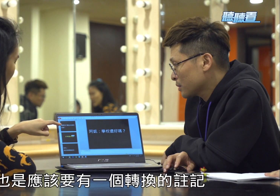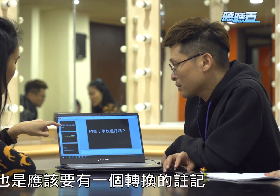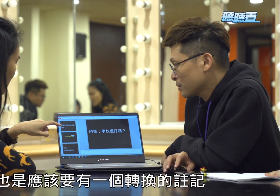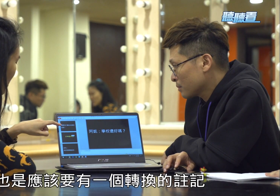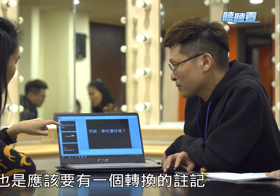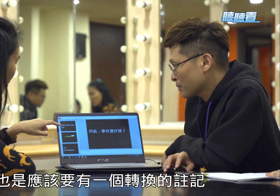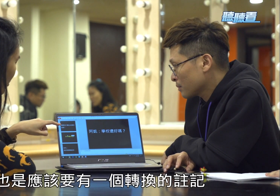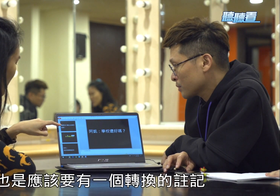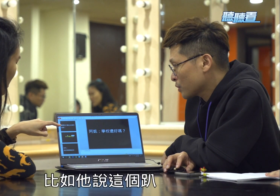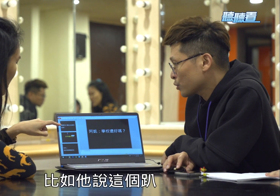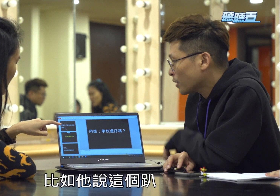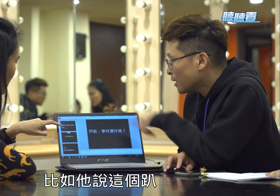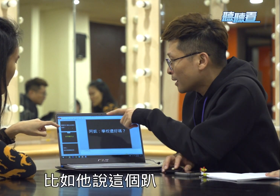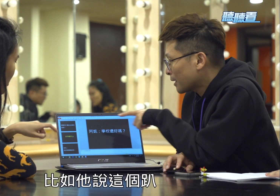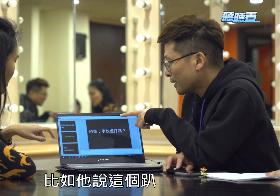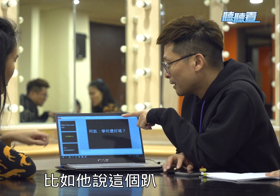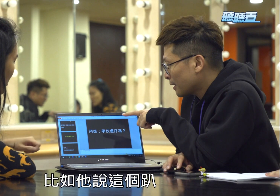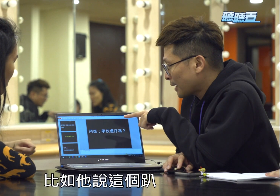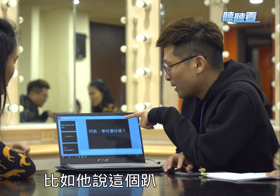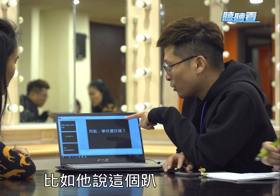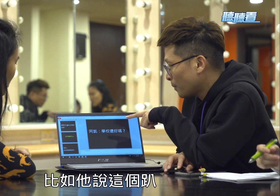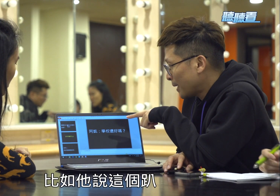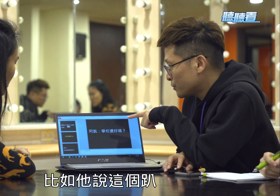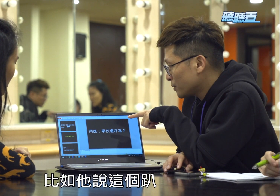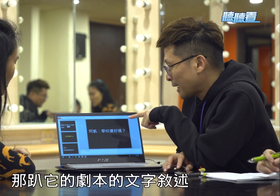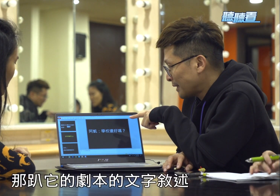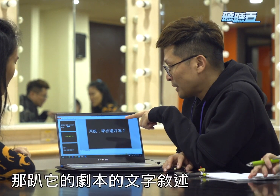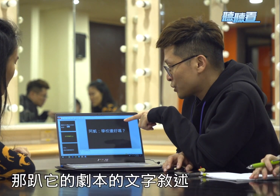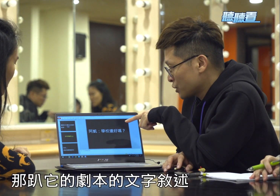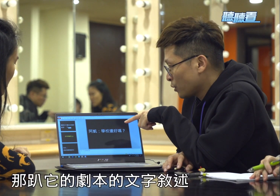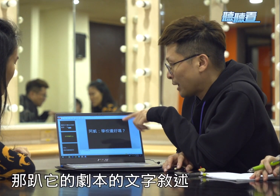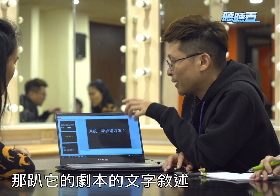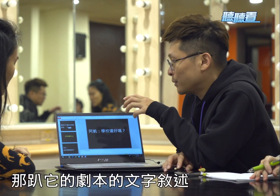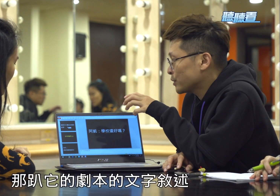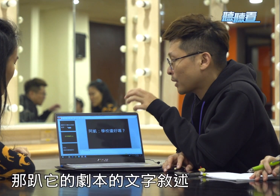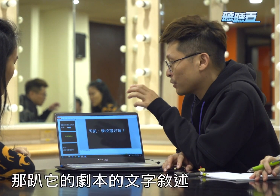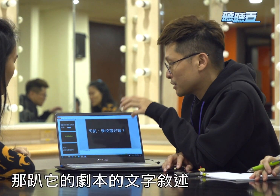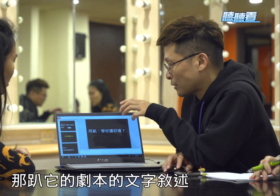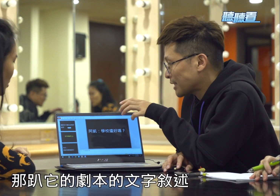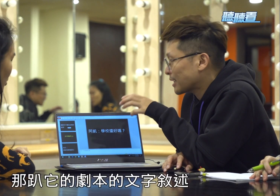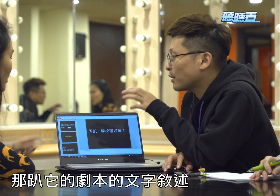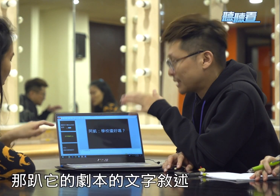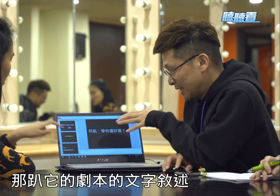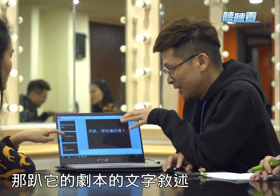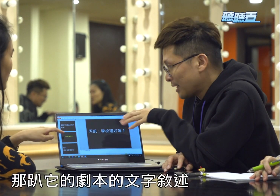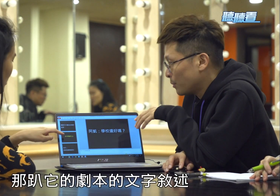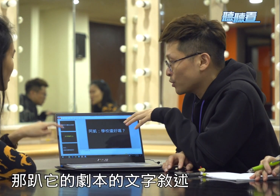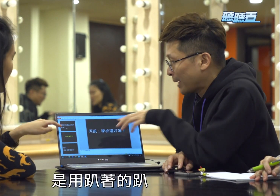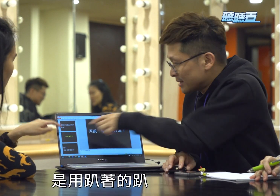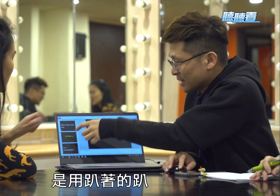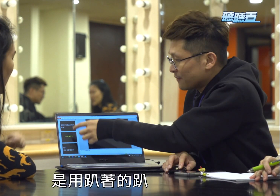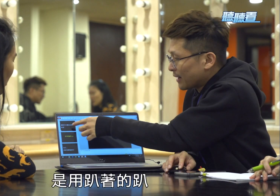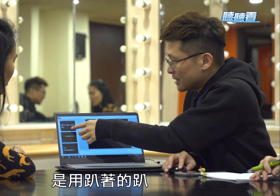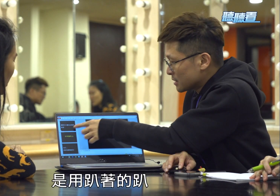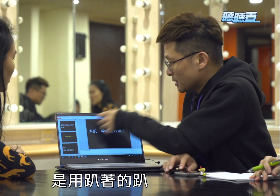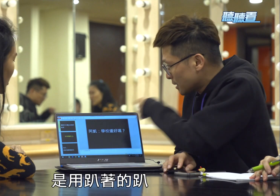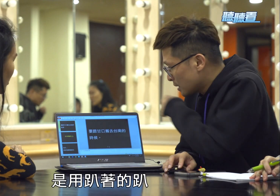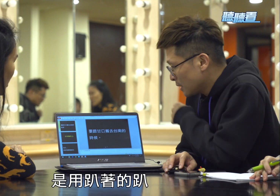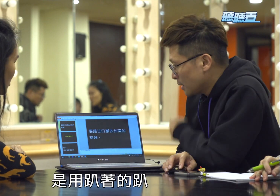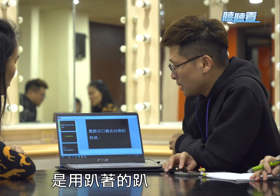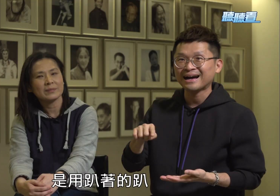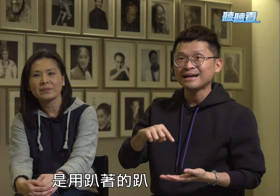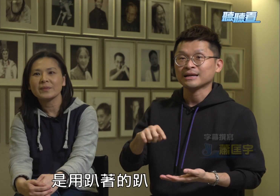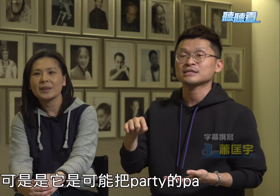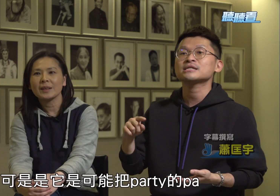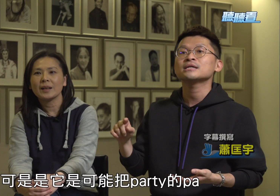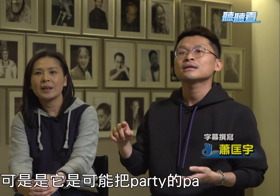要有一个转换的注记，比如说他说这个趴，那趴到他的剧本的文字叙述是用趴着